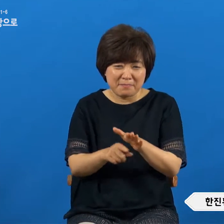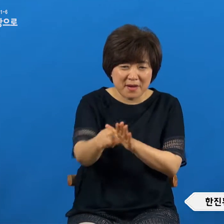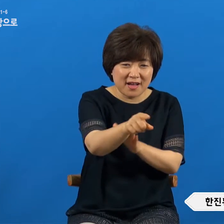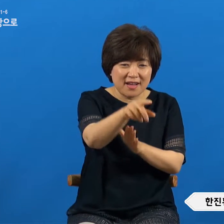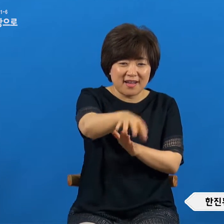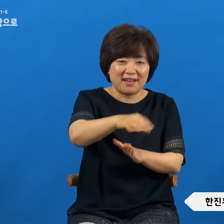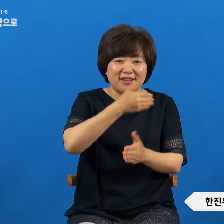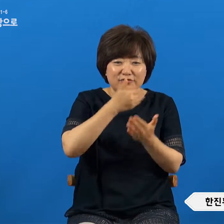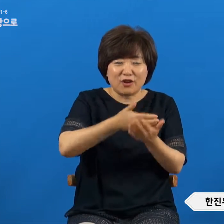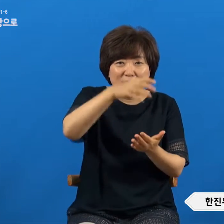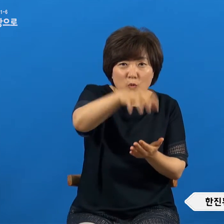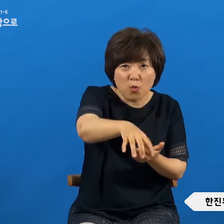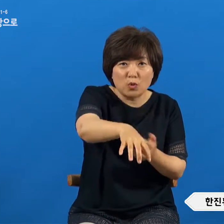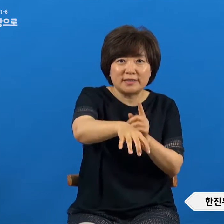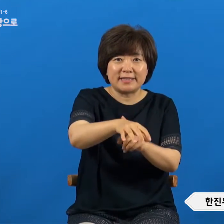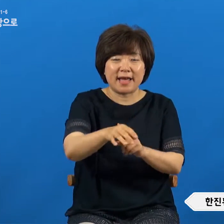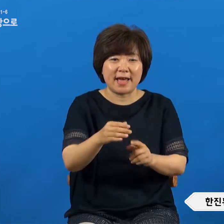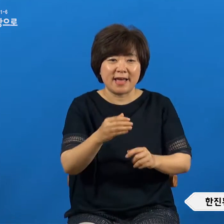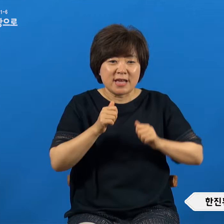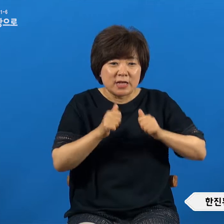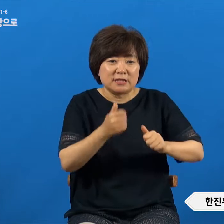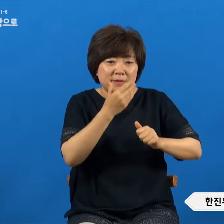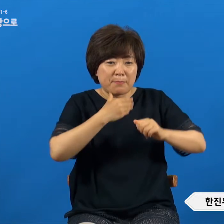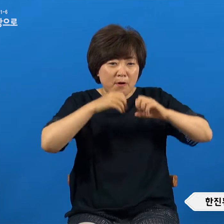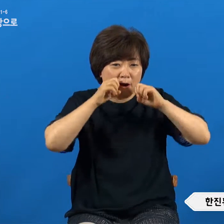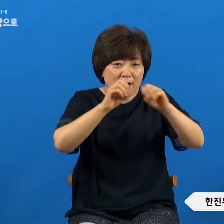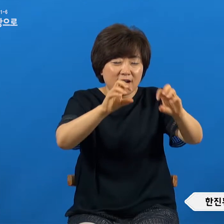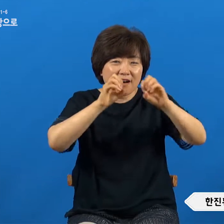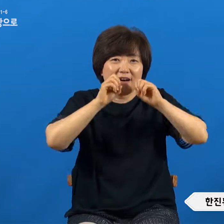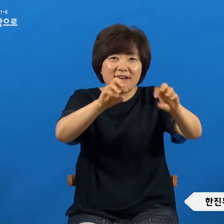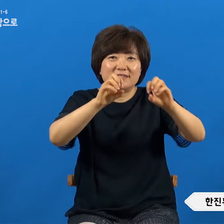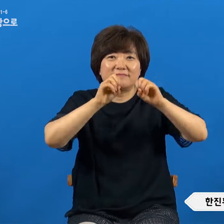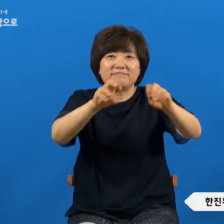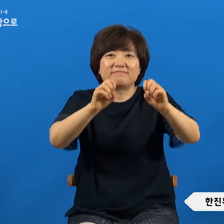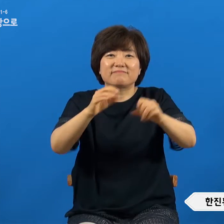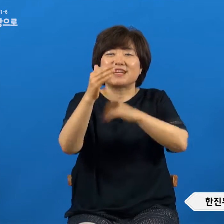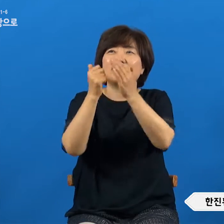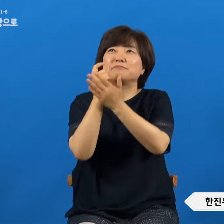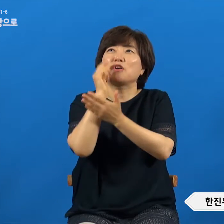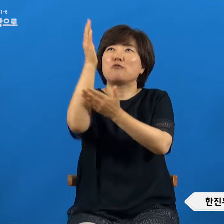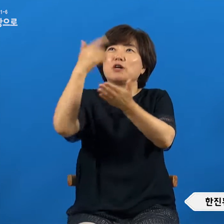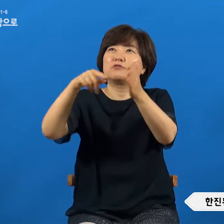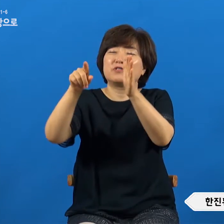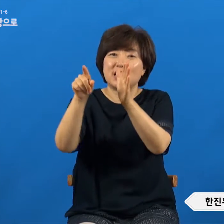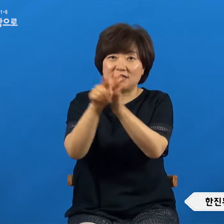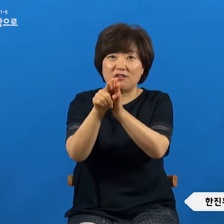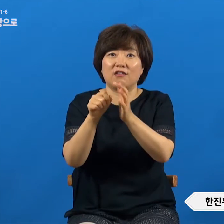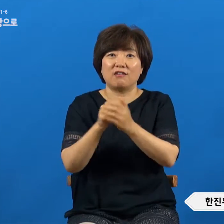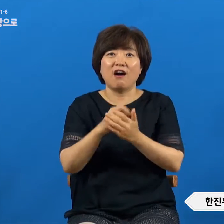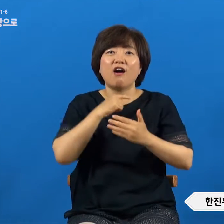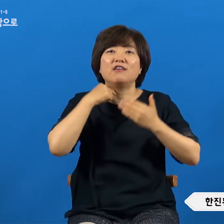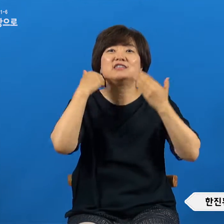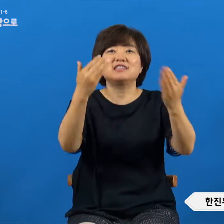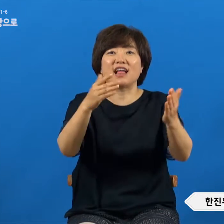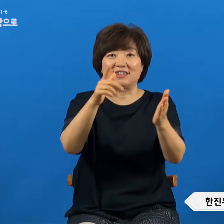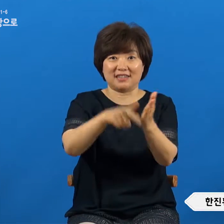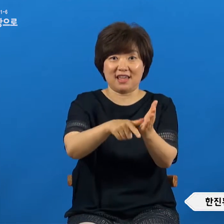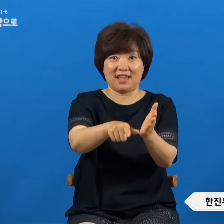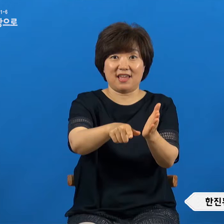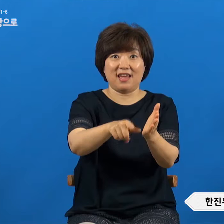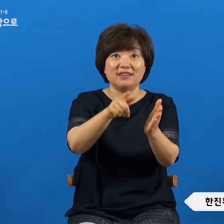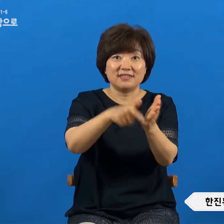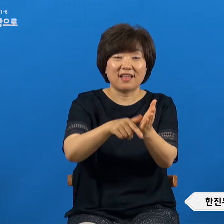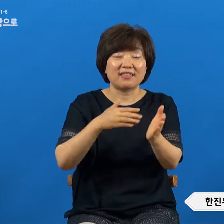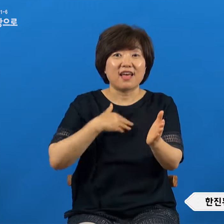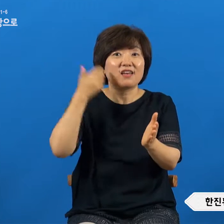최전방에서 열심히 복음을 위해서 또 하나님의 영광을 위해서 그렇게 헌신할 때에